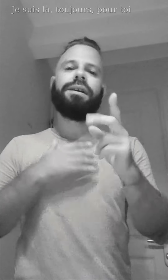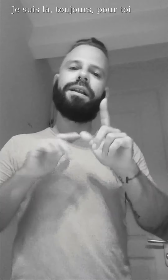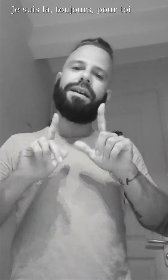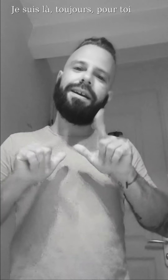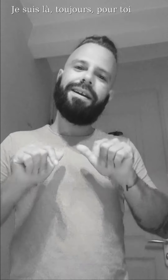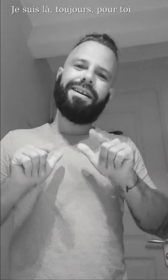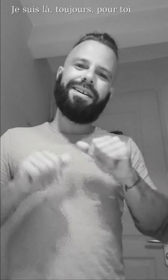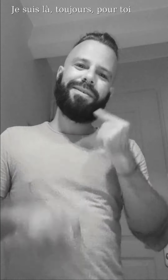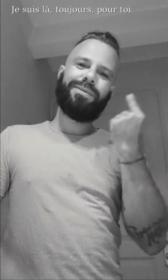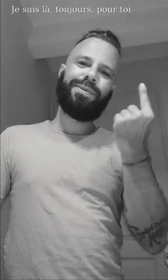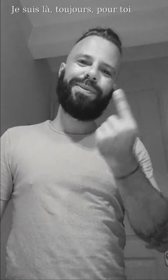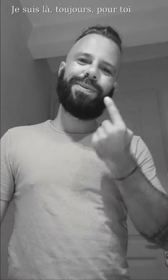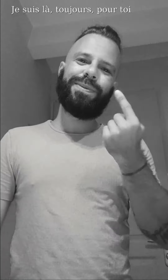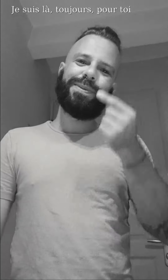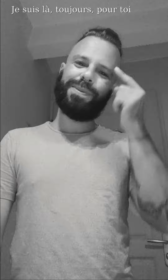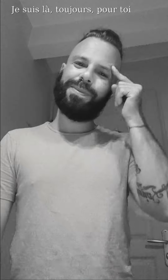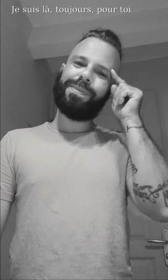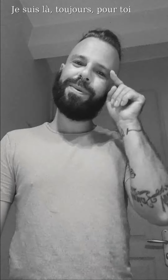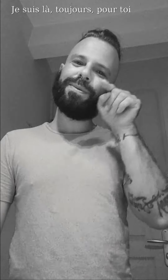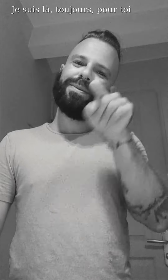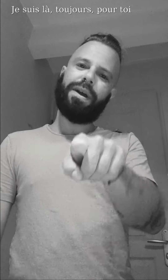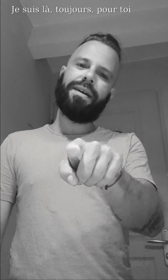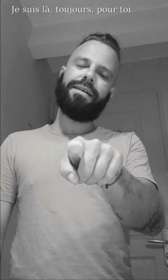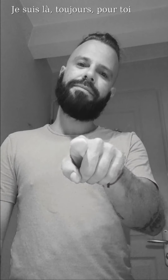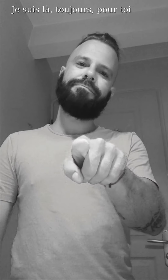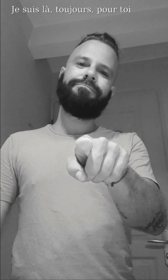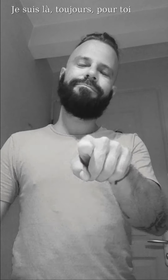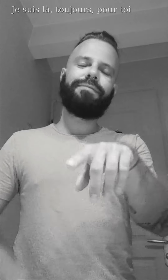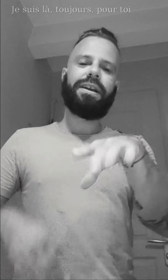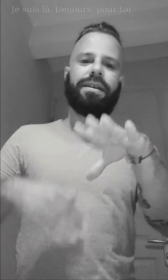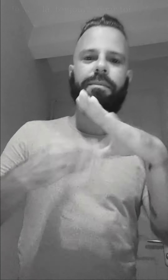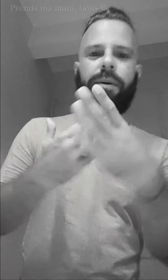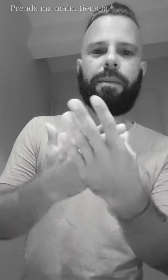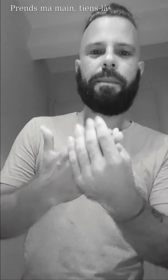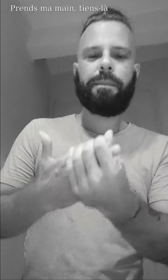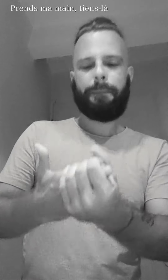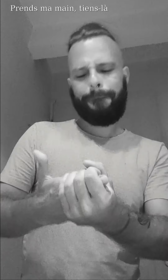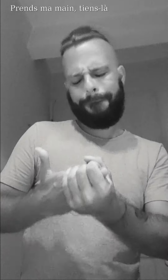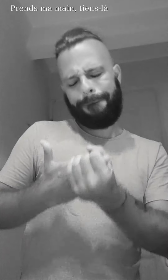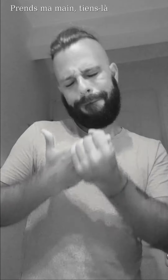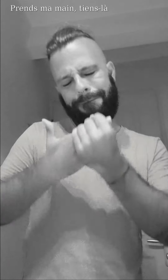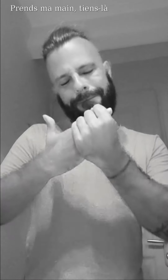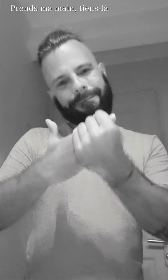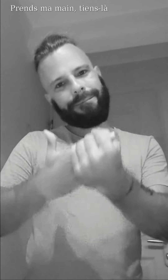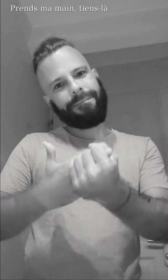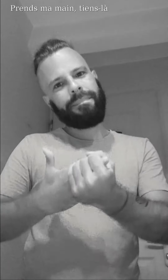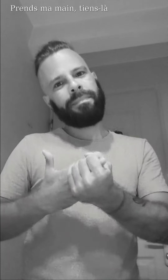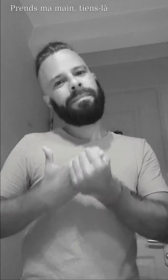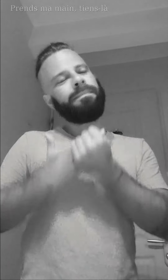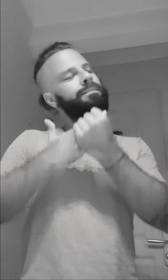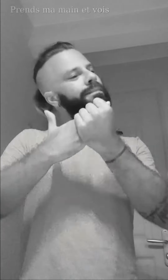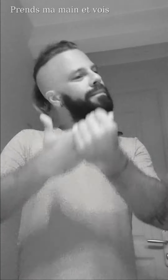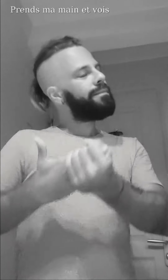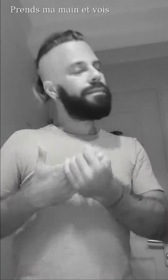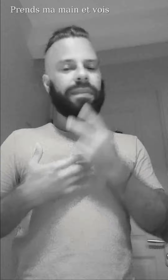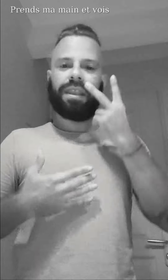suis là toujours pour toi. Prends ma main, tiens-la. Prends ma main